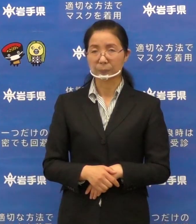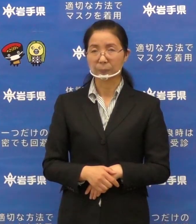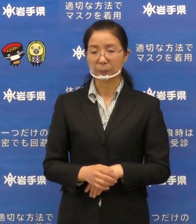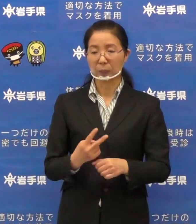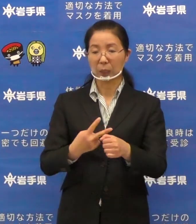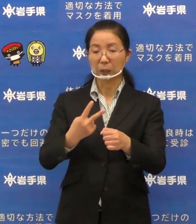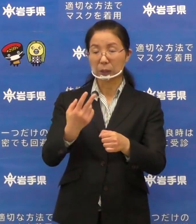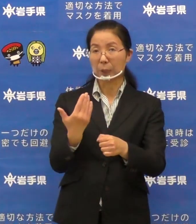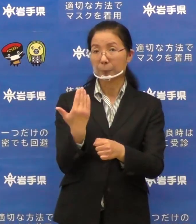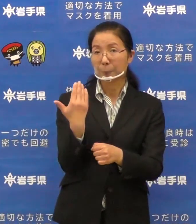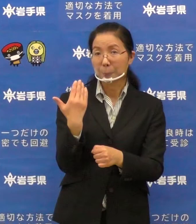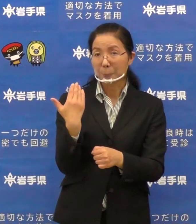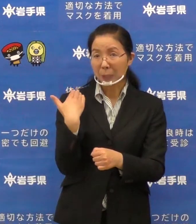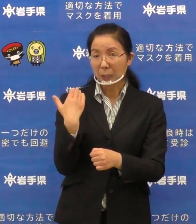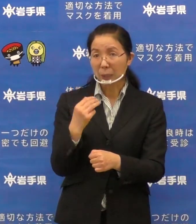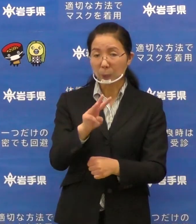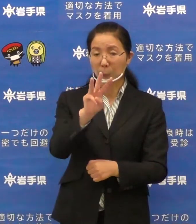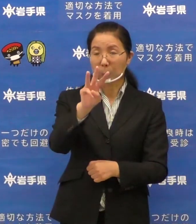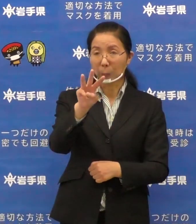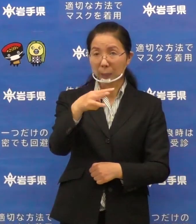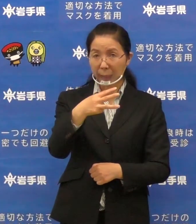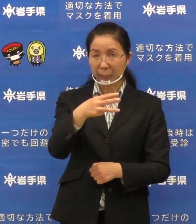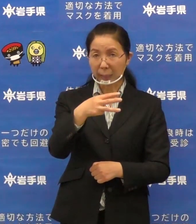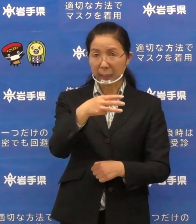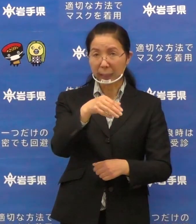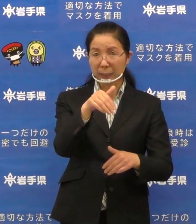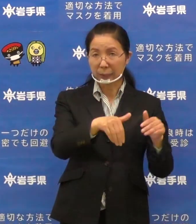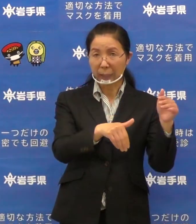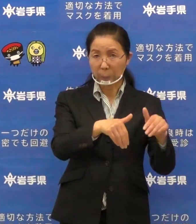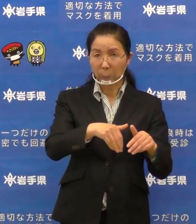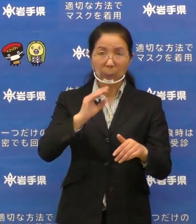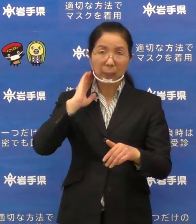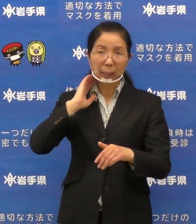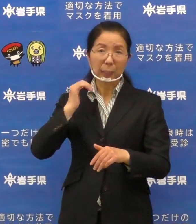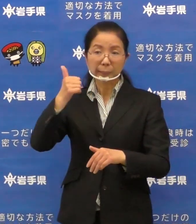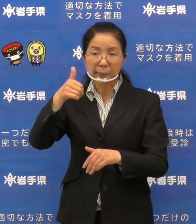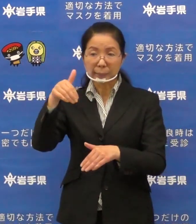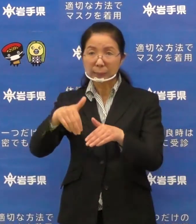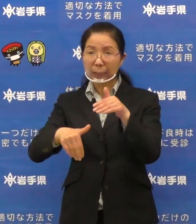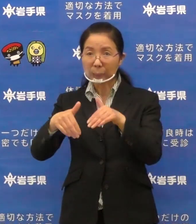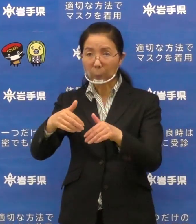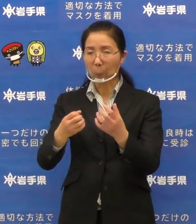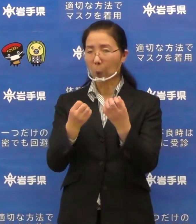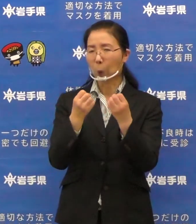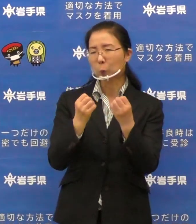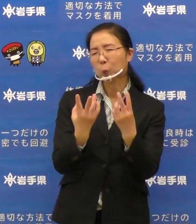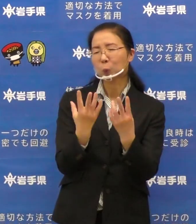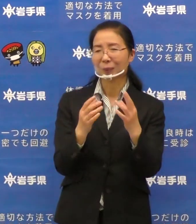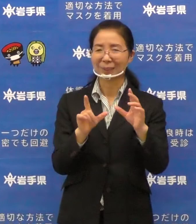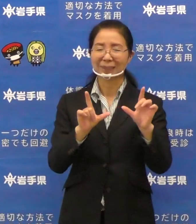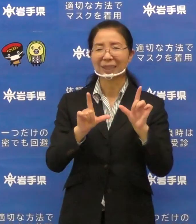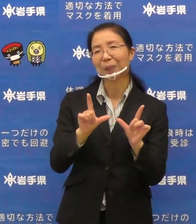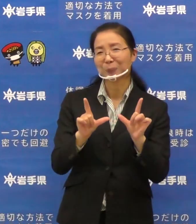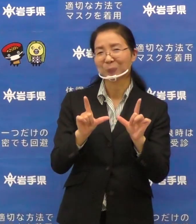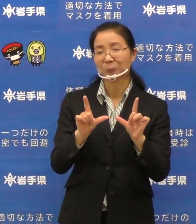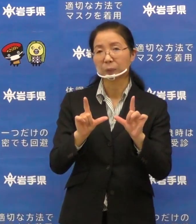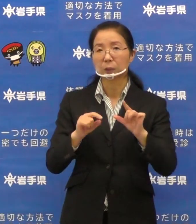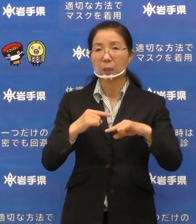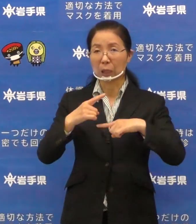2年前の参院選、知事選で最先端もうニュータイプとかいう話になっている、